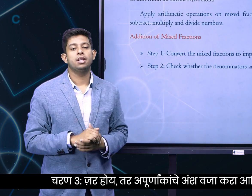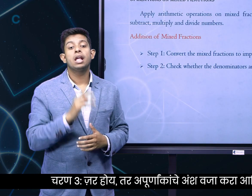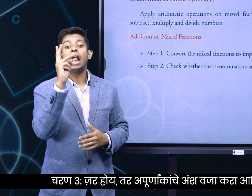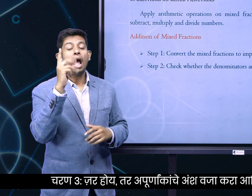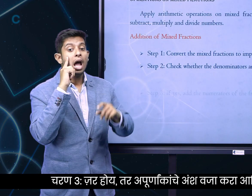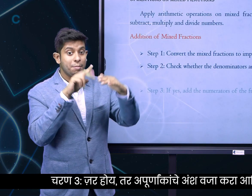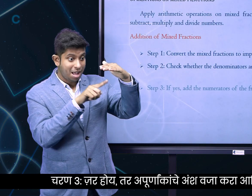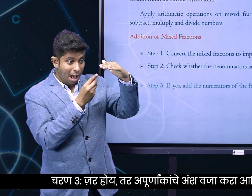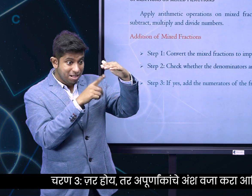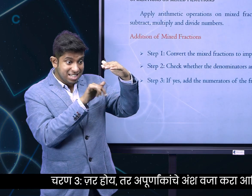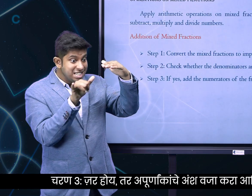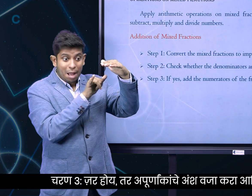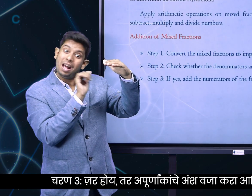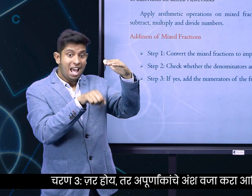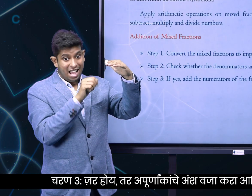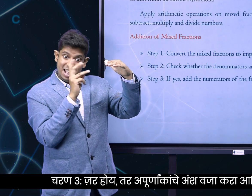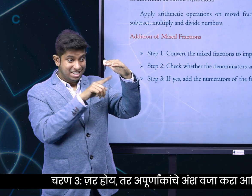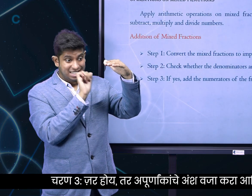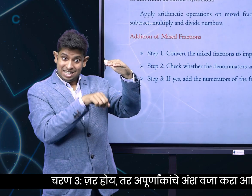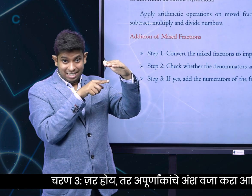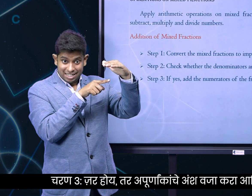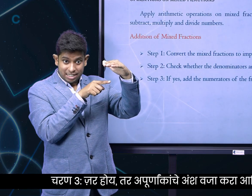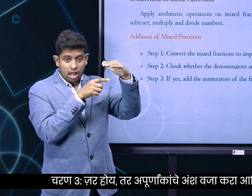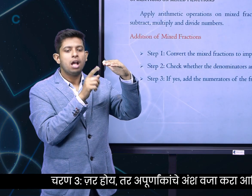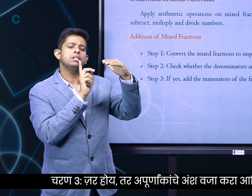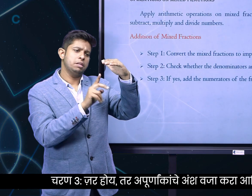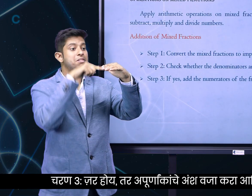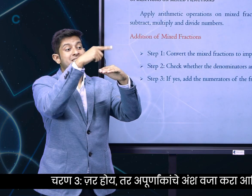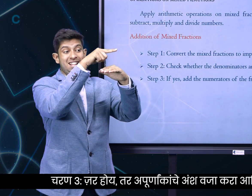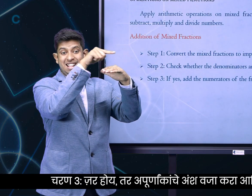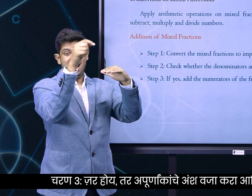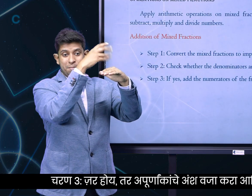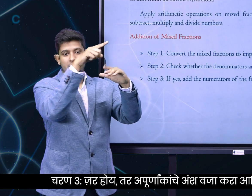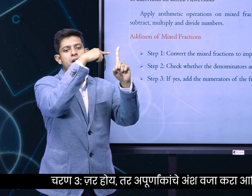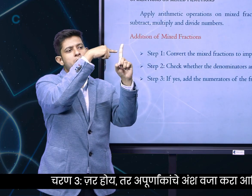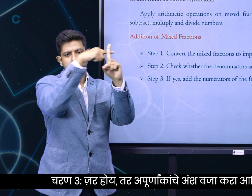चरण 3. जर होय तर अपूर्णांकांचे अंश जोडा आणि निकाल लिहा.